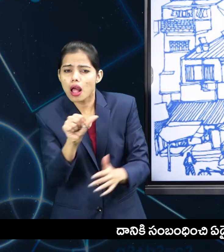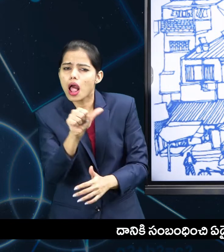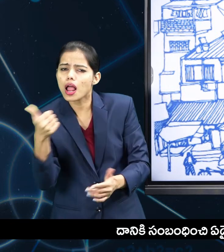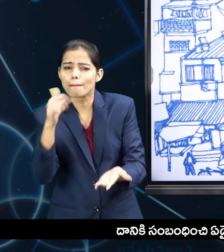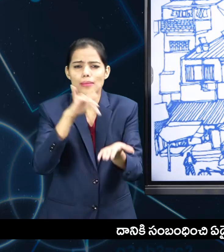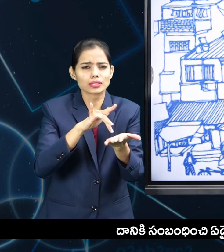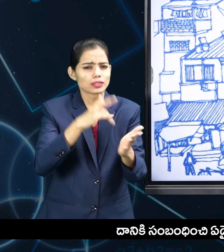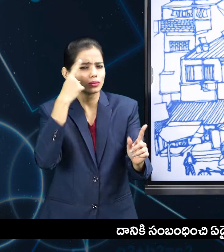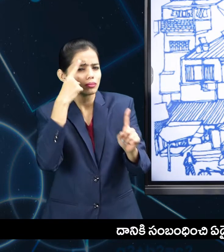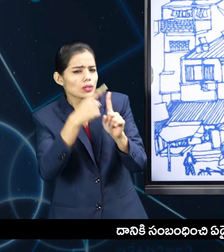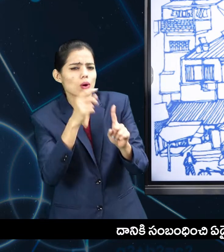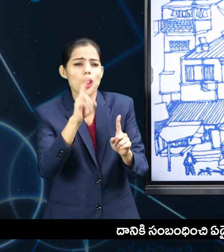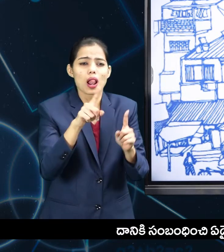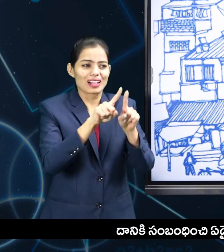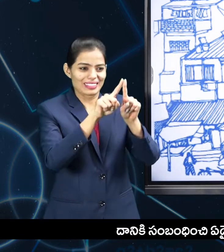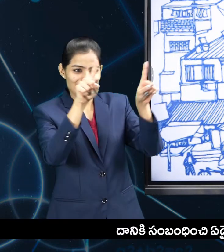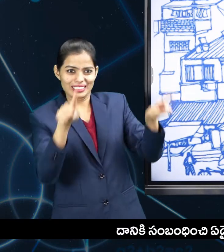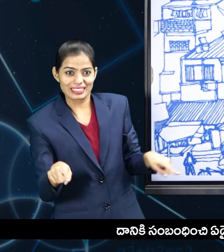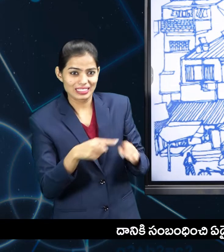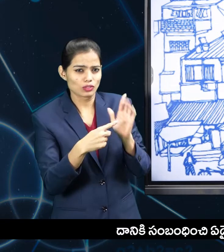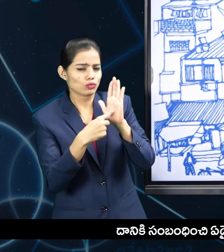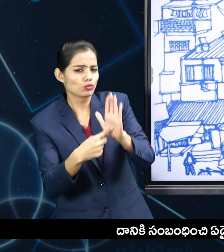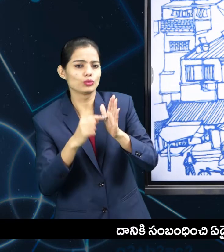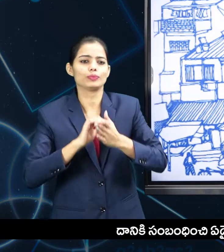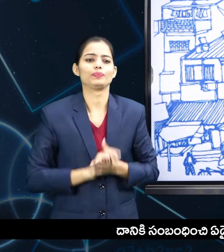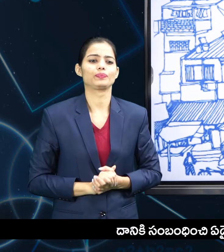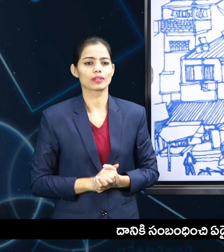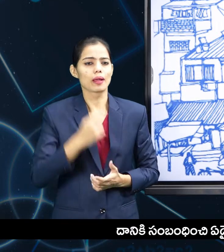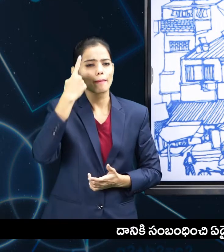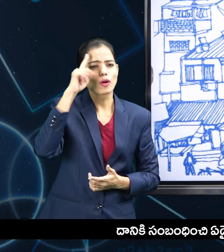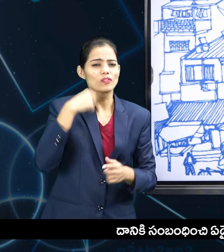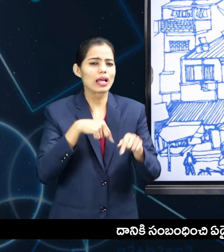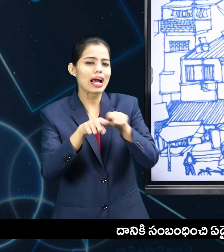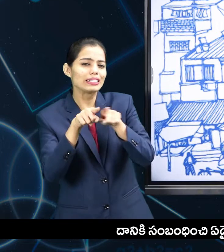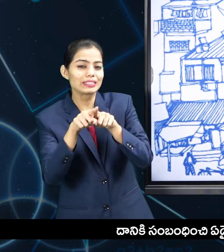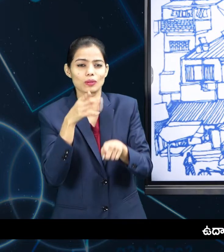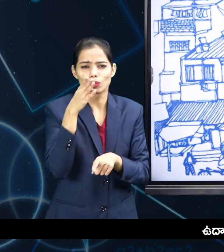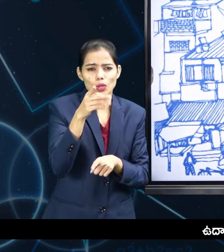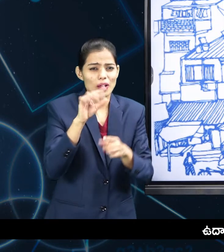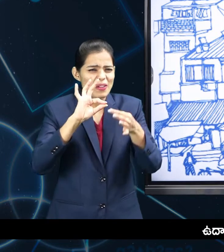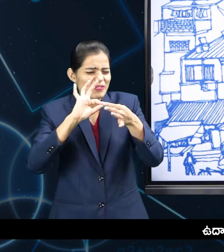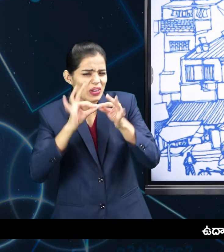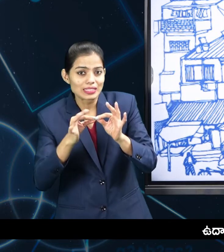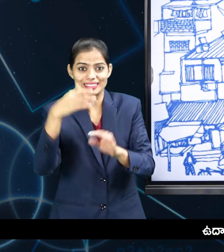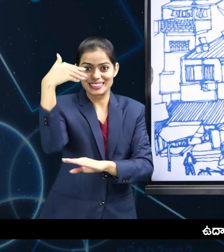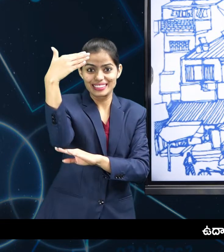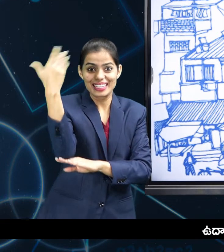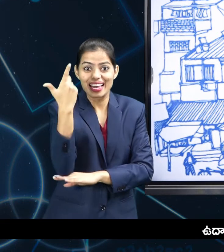సంబంధించిన ఏదైనా ఇతర స్థలం లేదా వస్తువును గుర్తించడం సులభం. ఉదాహరణకు, మీరు